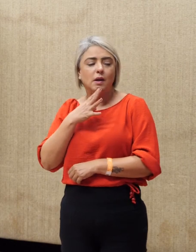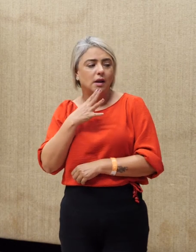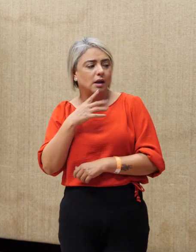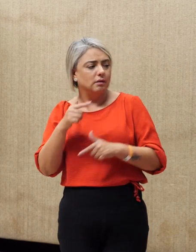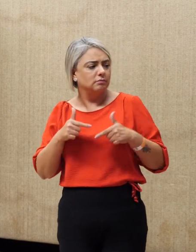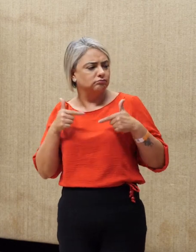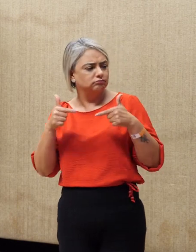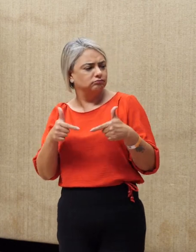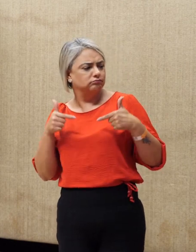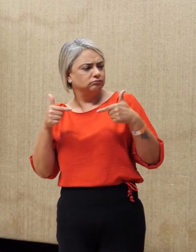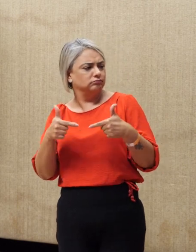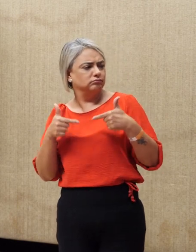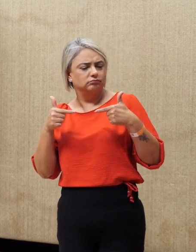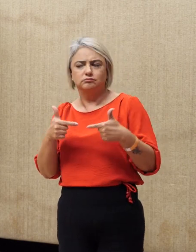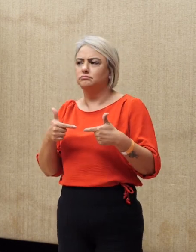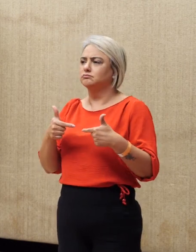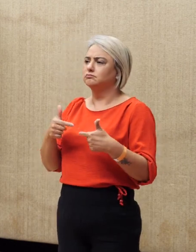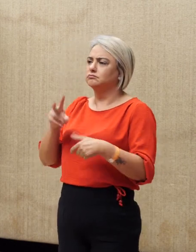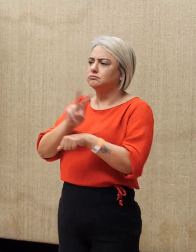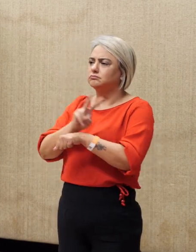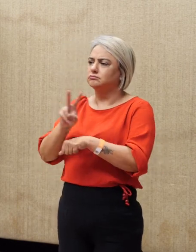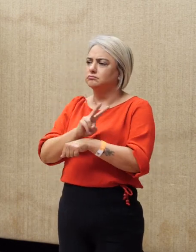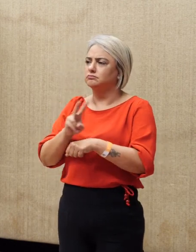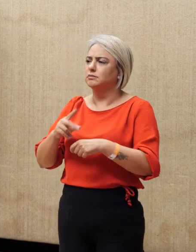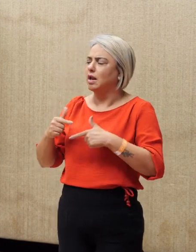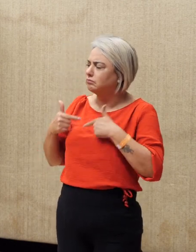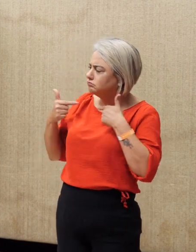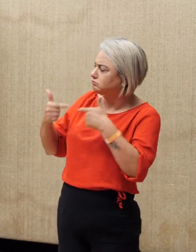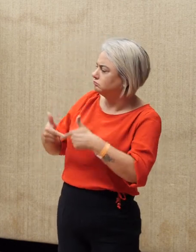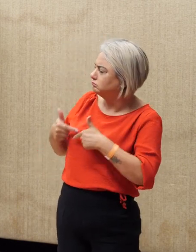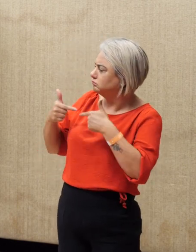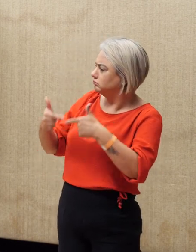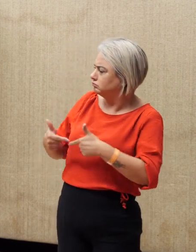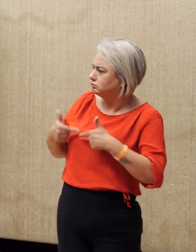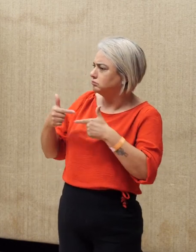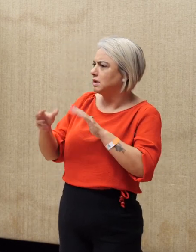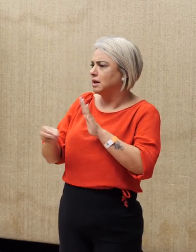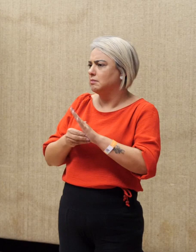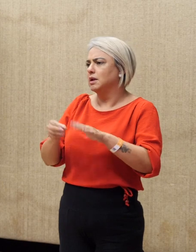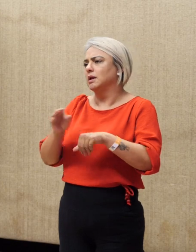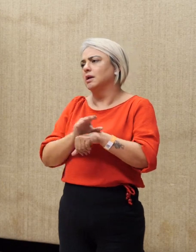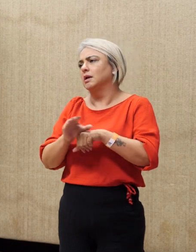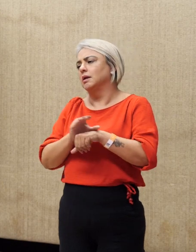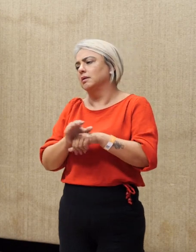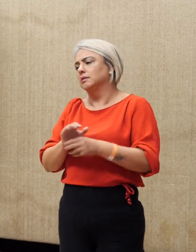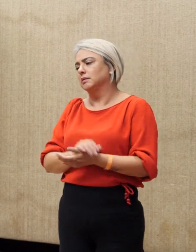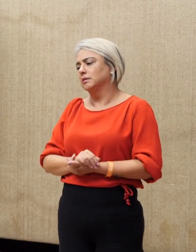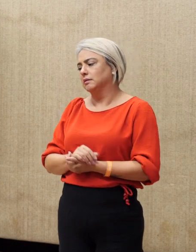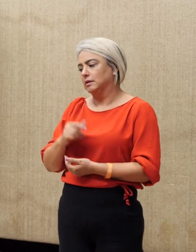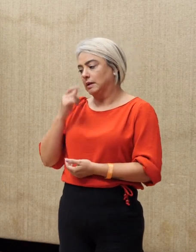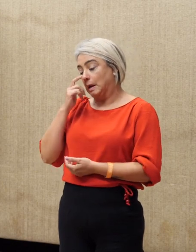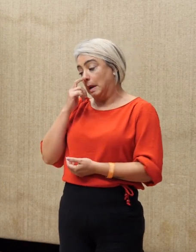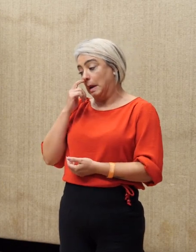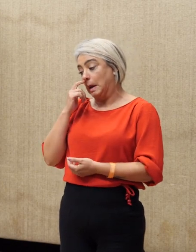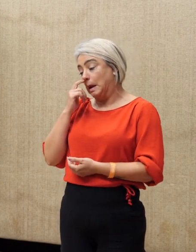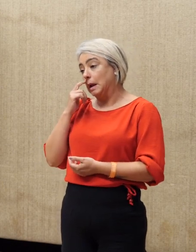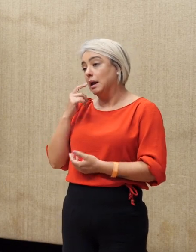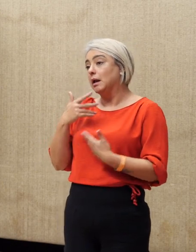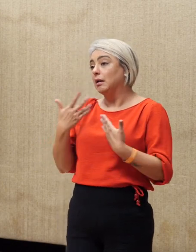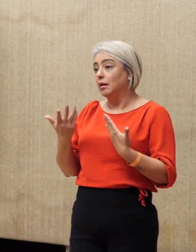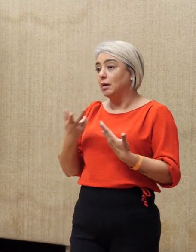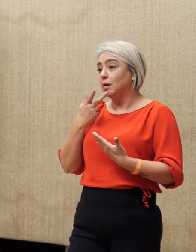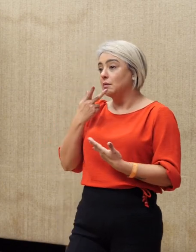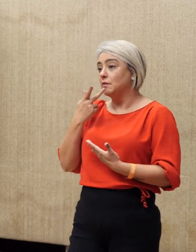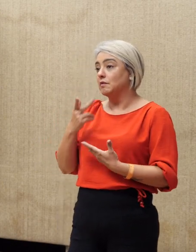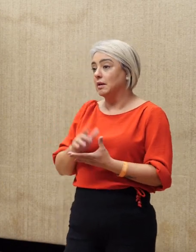sua luta, viu, companheiro da Guarda? Nós lutamos muito tempo por essa emenda constitucional. Exatamente. E, pessoal, como a